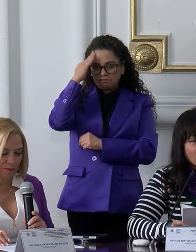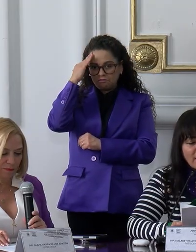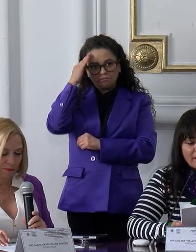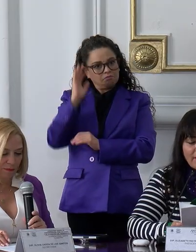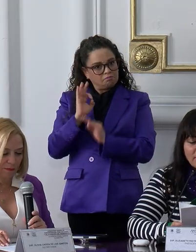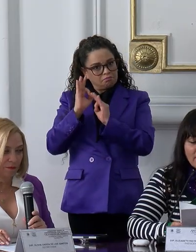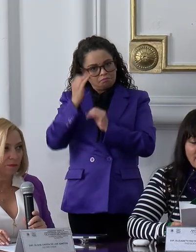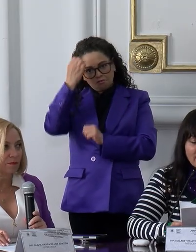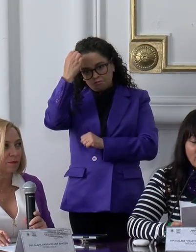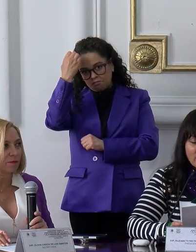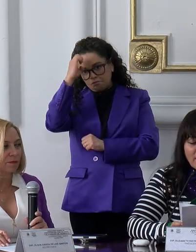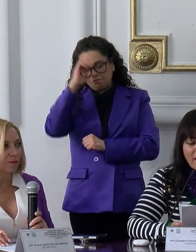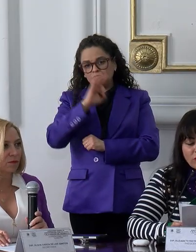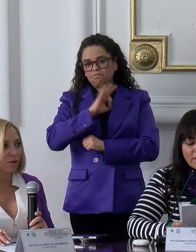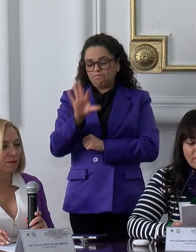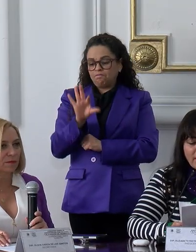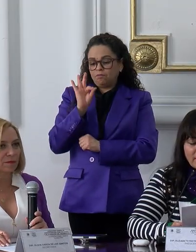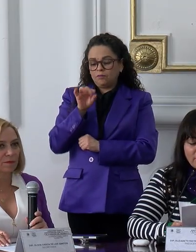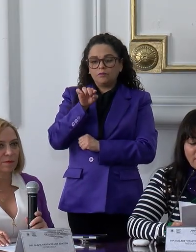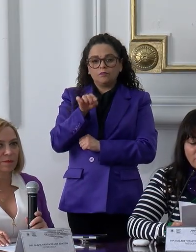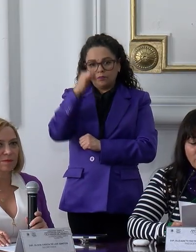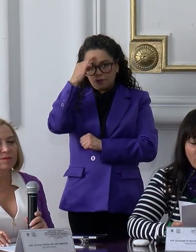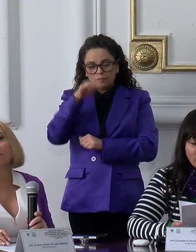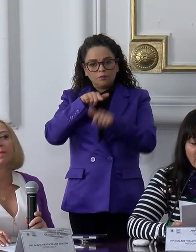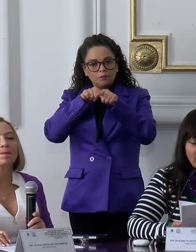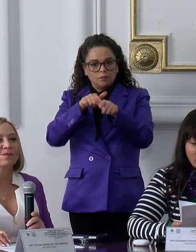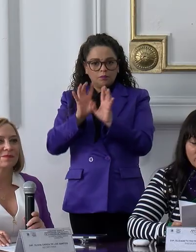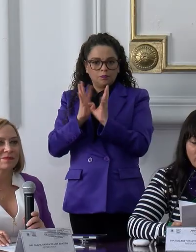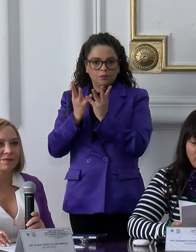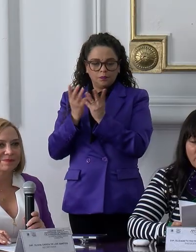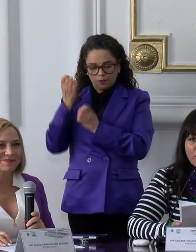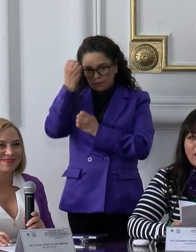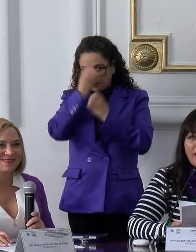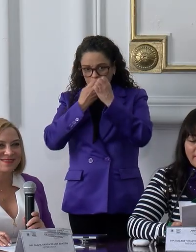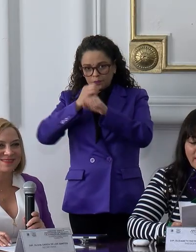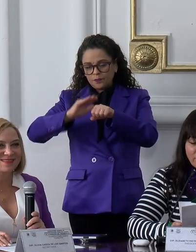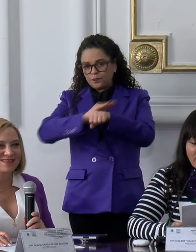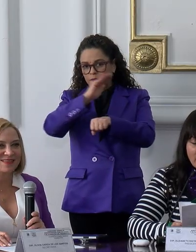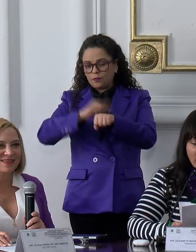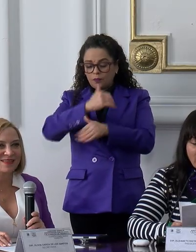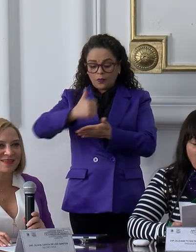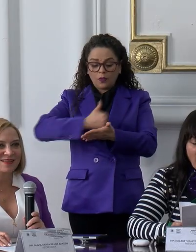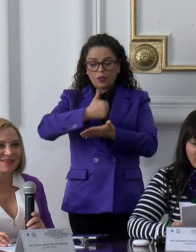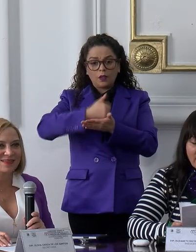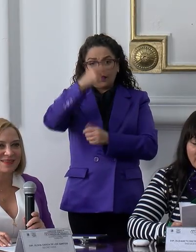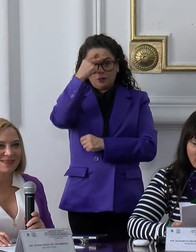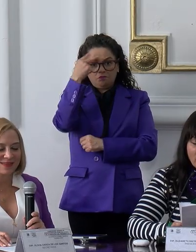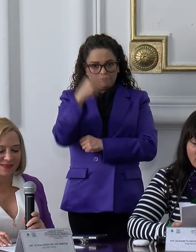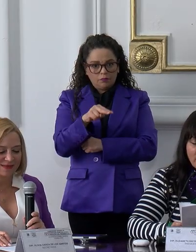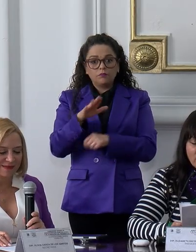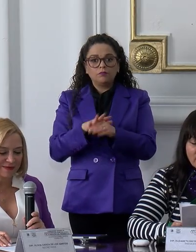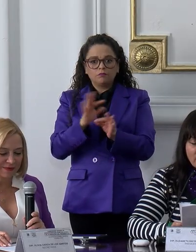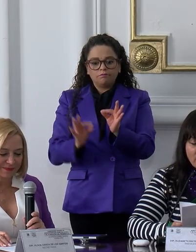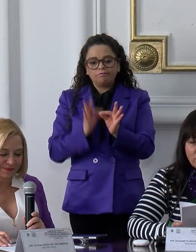calificación suficiente para ser considerada susceptible de ratificación como consejera del Consejo de Evaluación de la Ciudad de México, al haber acreditado